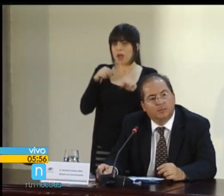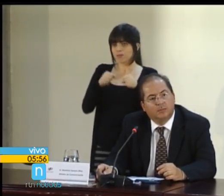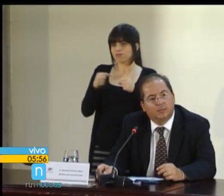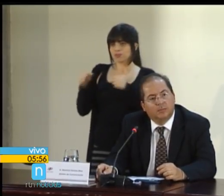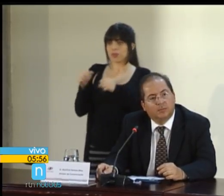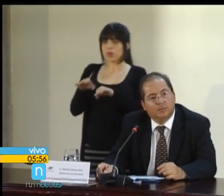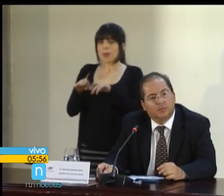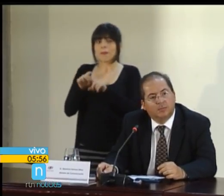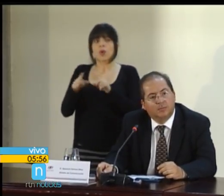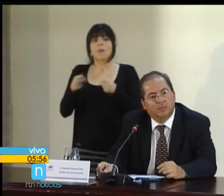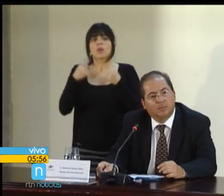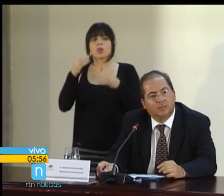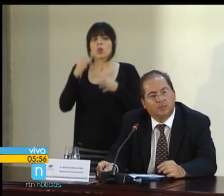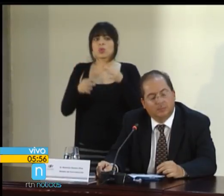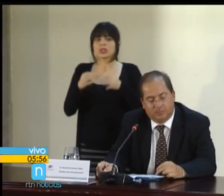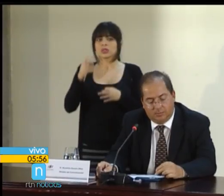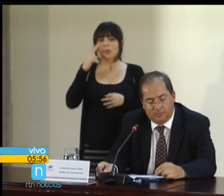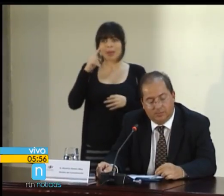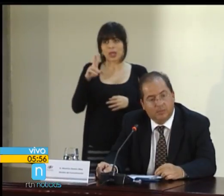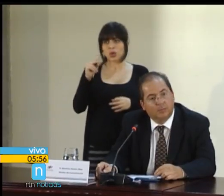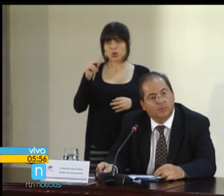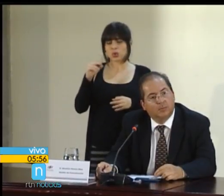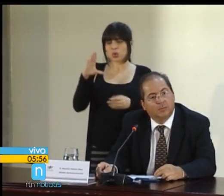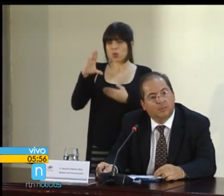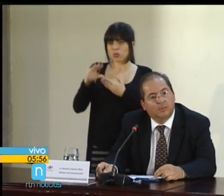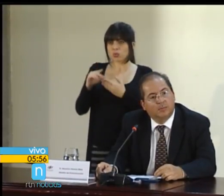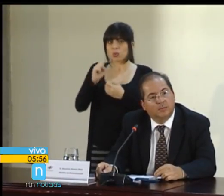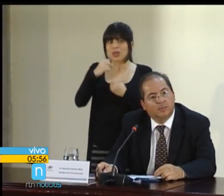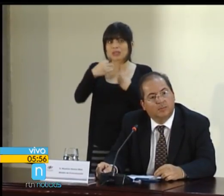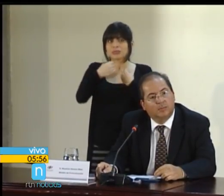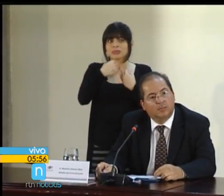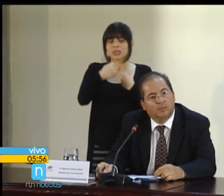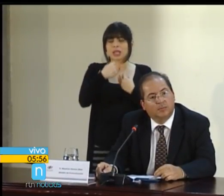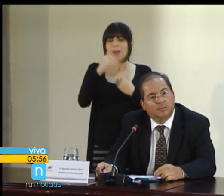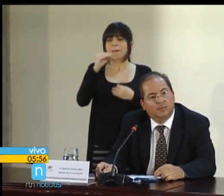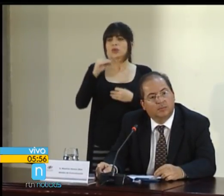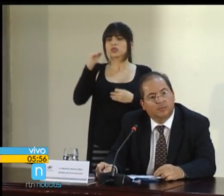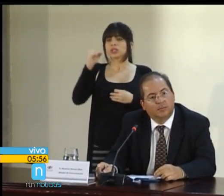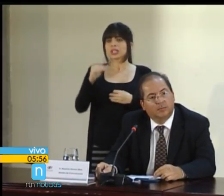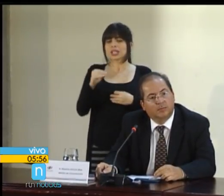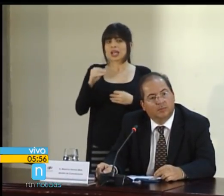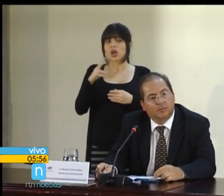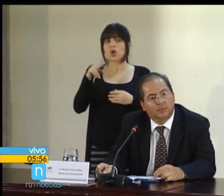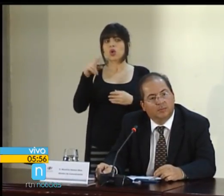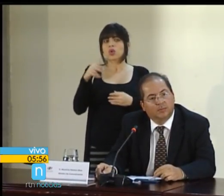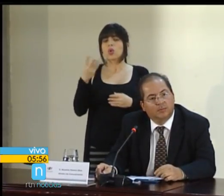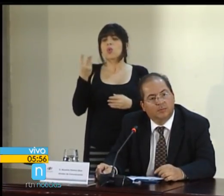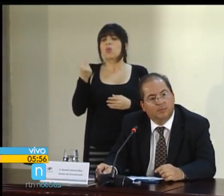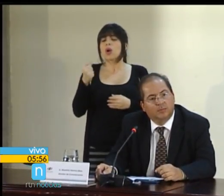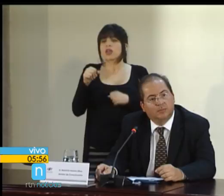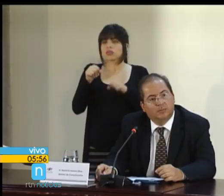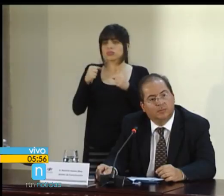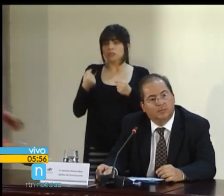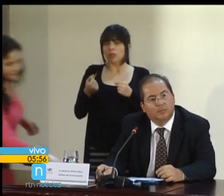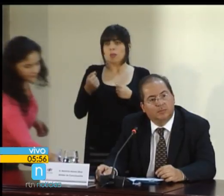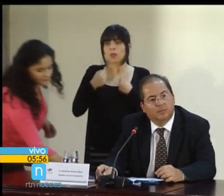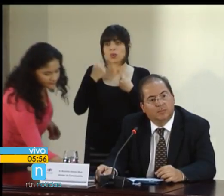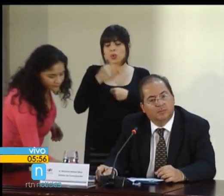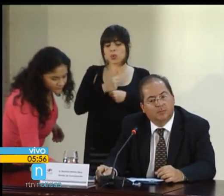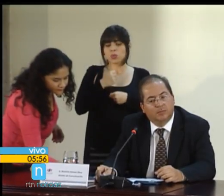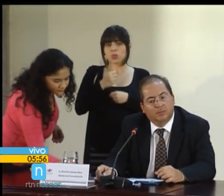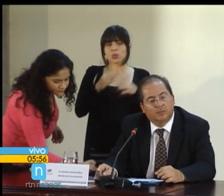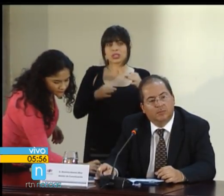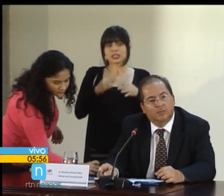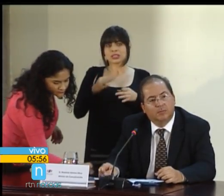embargo el Poder Judicial yo veía que no. A ver si usted me explica así en porcentaje y en colones cuánto fue lo que redujo el Poder Judicial. Y